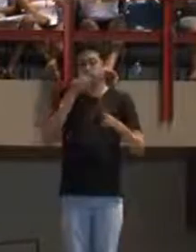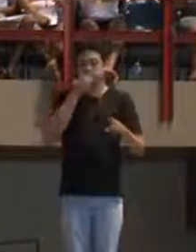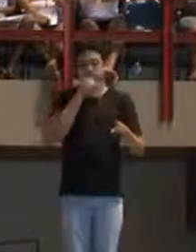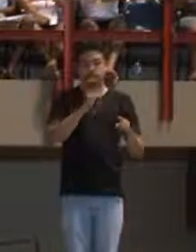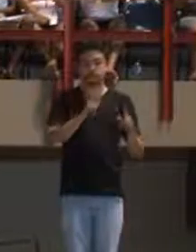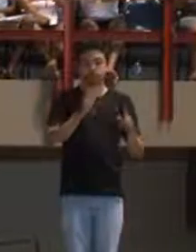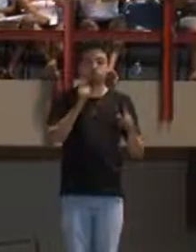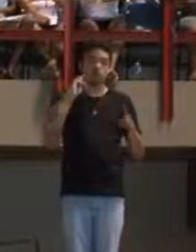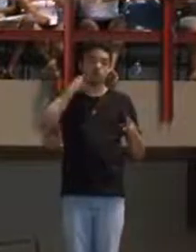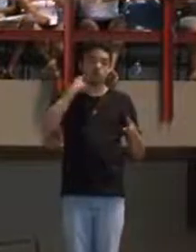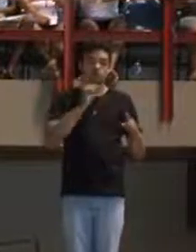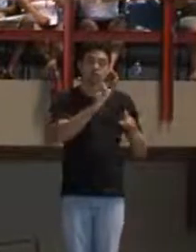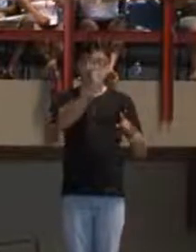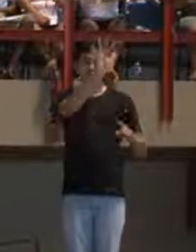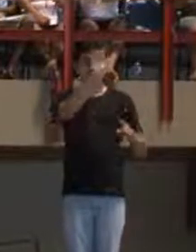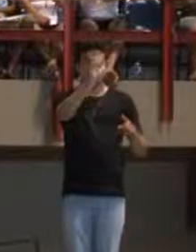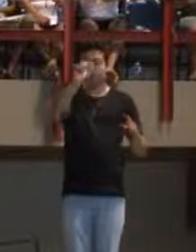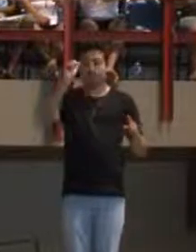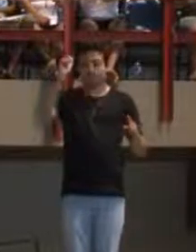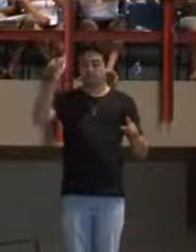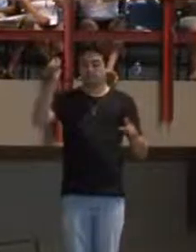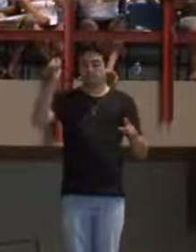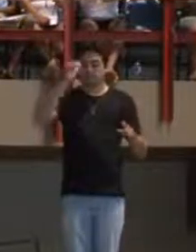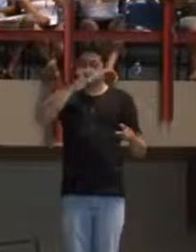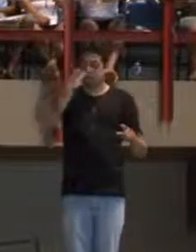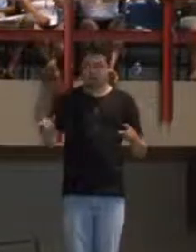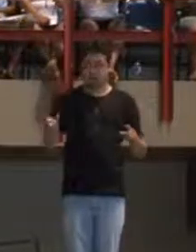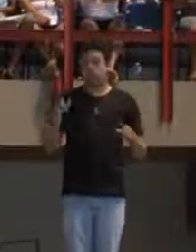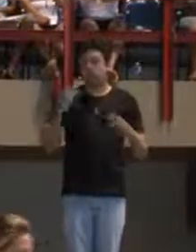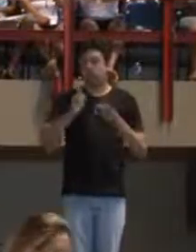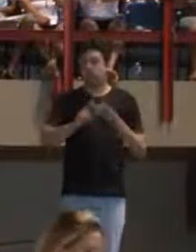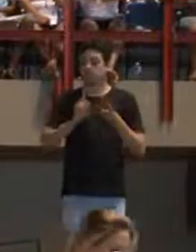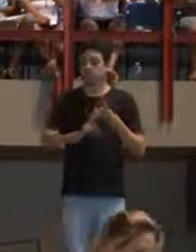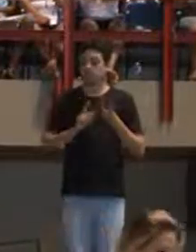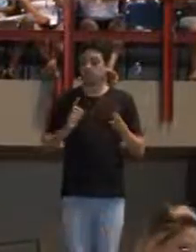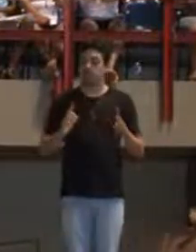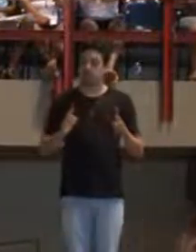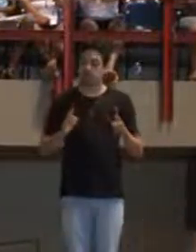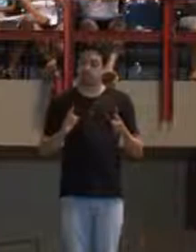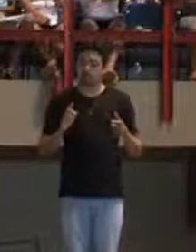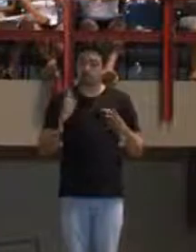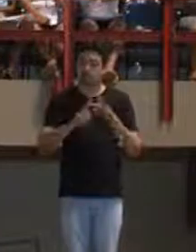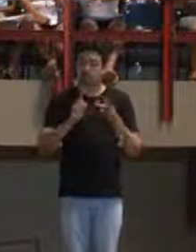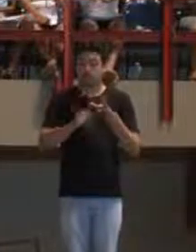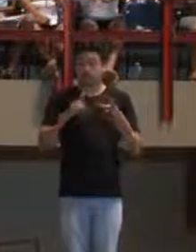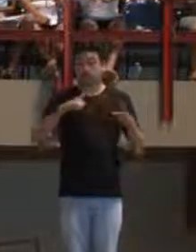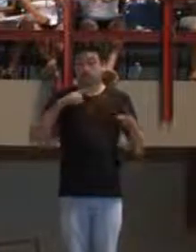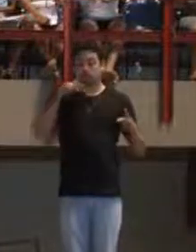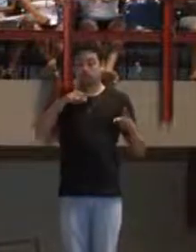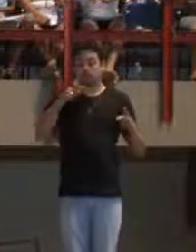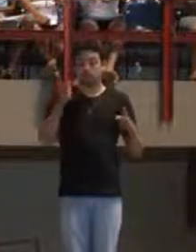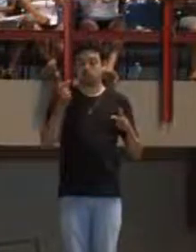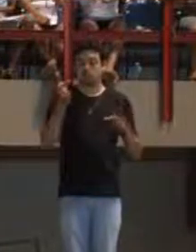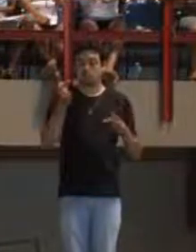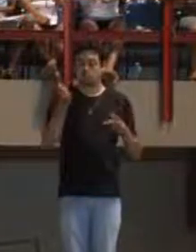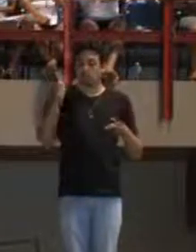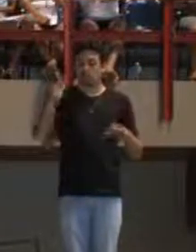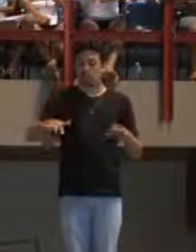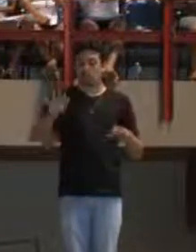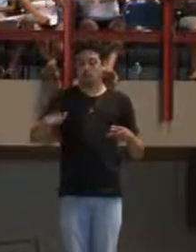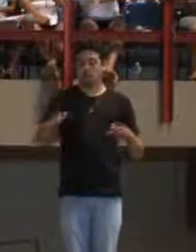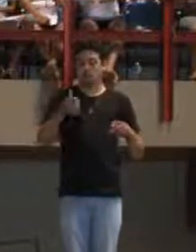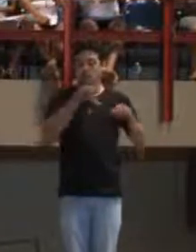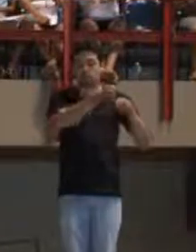gás natural libera menos CO2 e não provoca chuva ácida. E ele também é mais barato do que